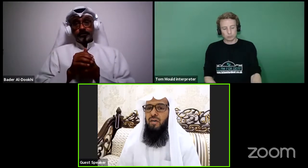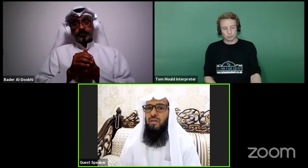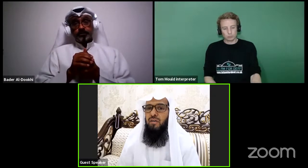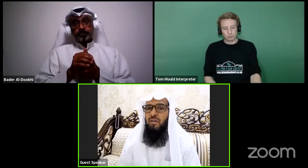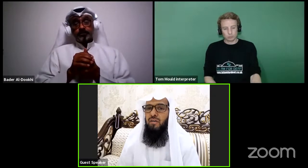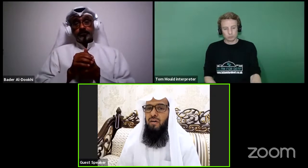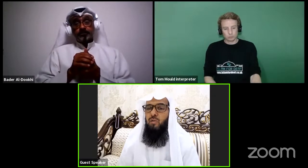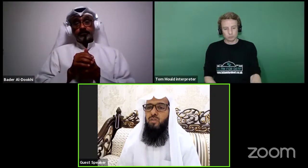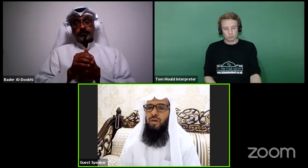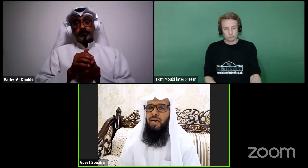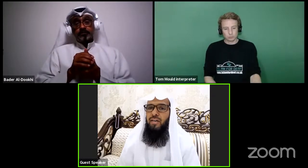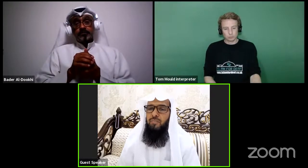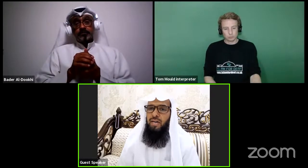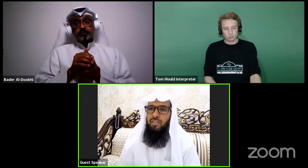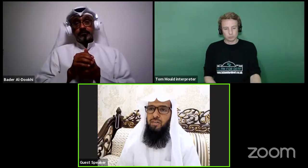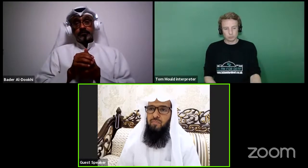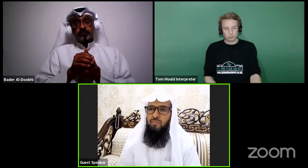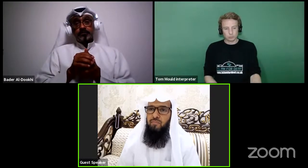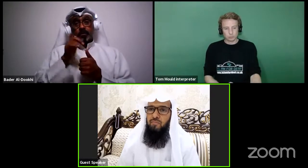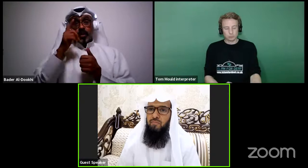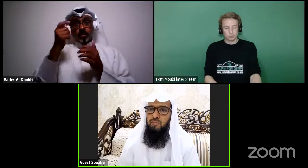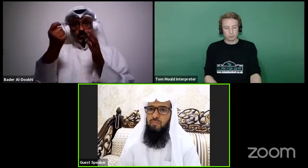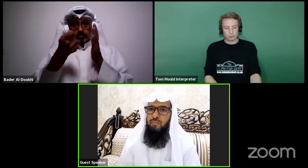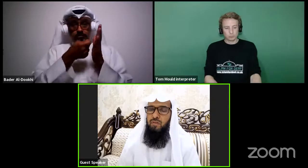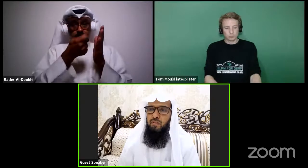لما أوجب على عباده